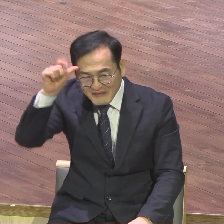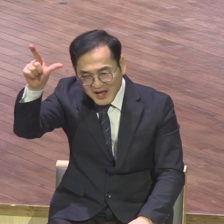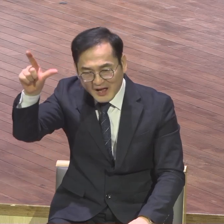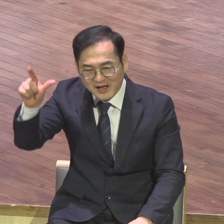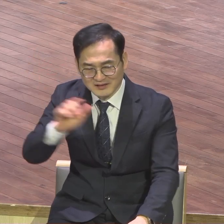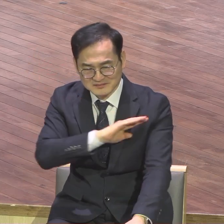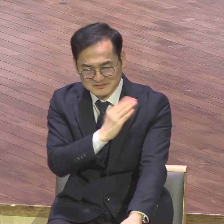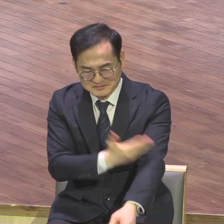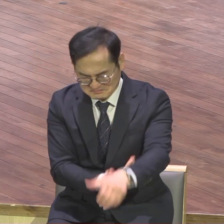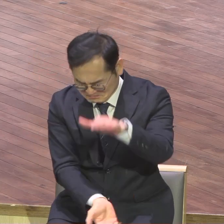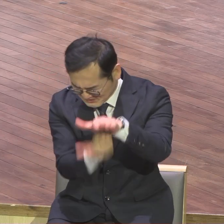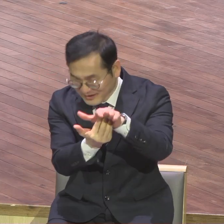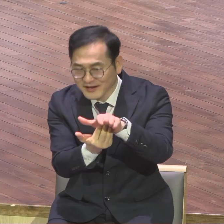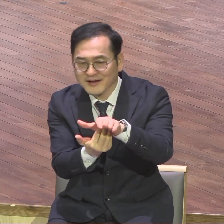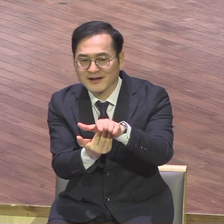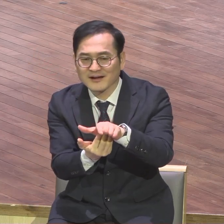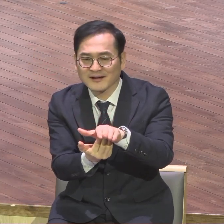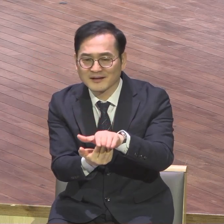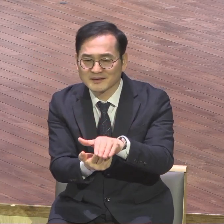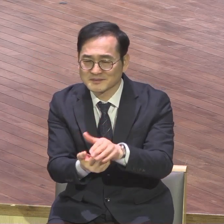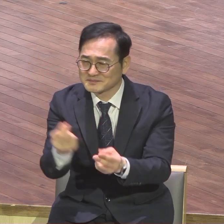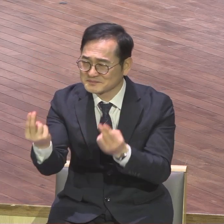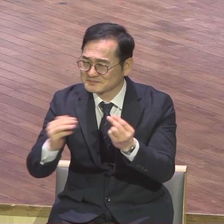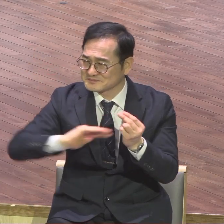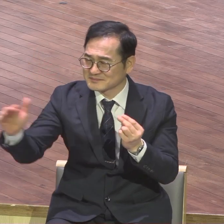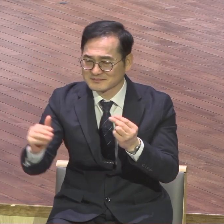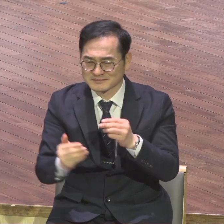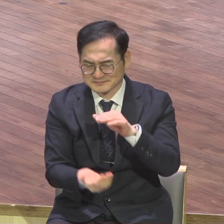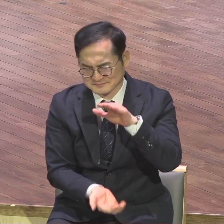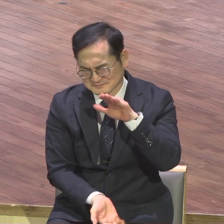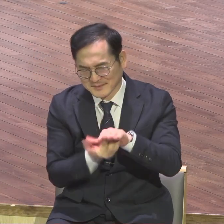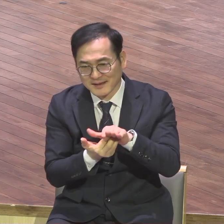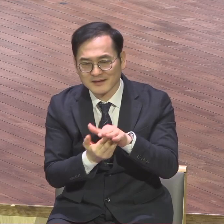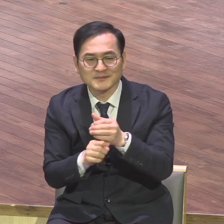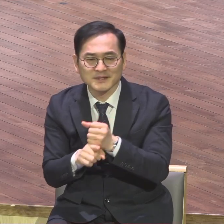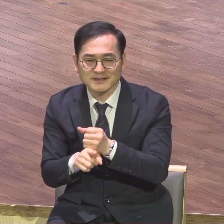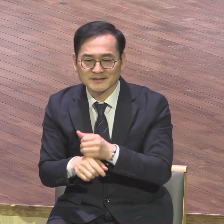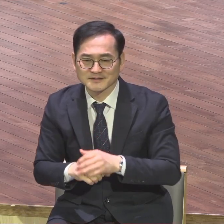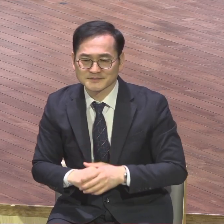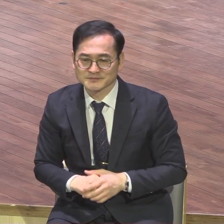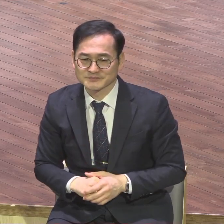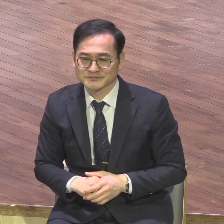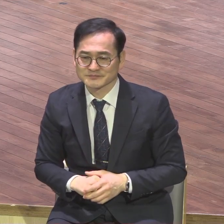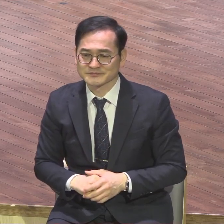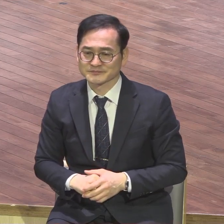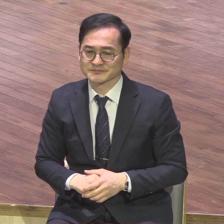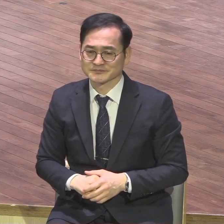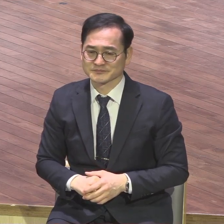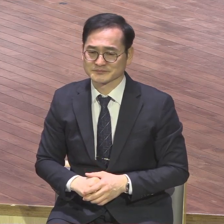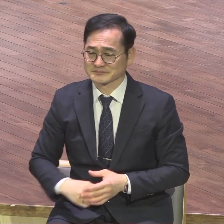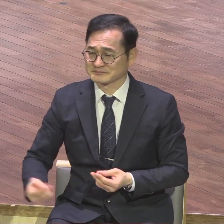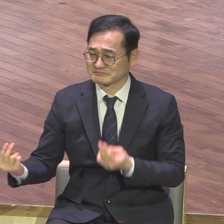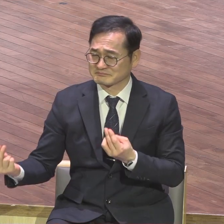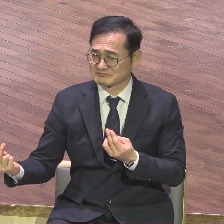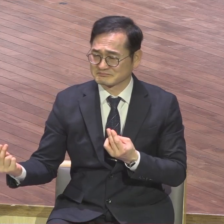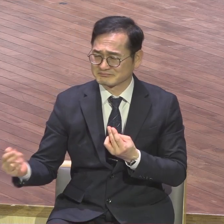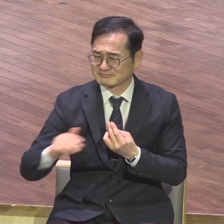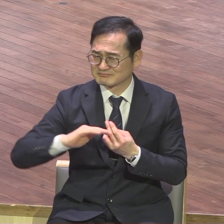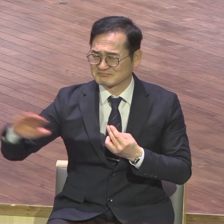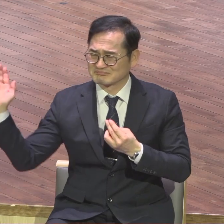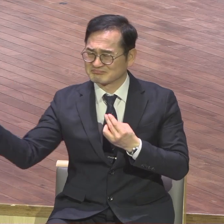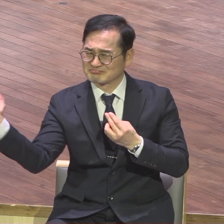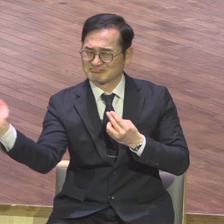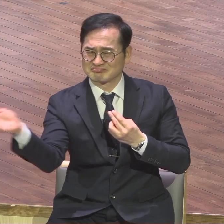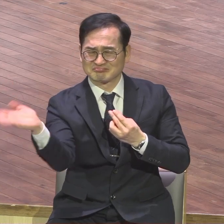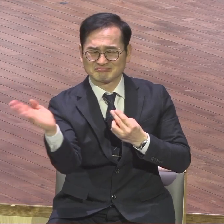능가하다 이런 의미가 있어요. 모든 것 위에 존재하는 것이고 또 어떤 것과도 비교할